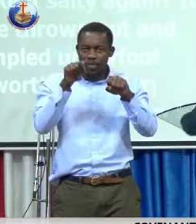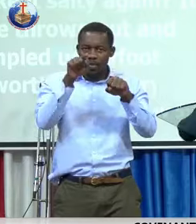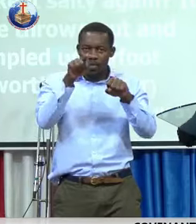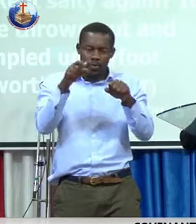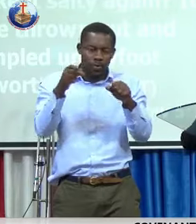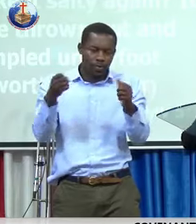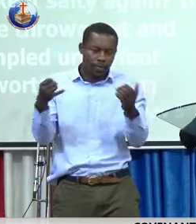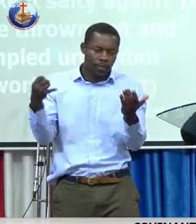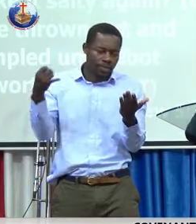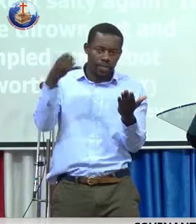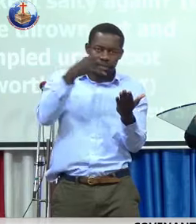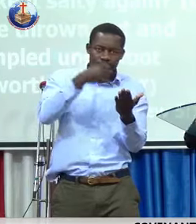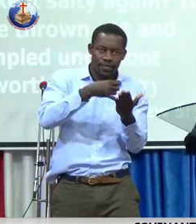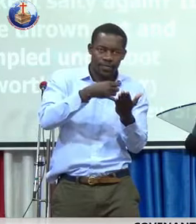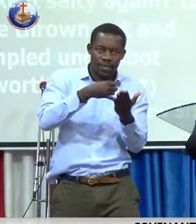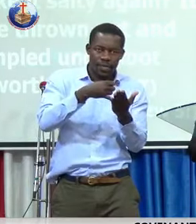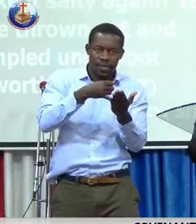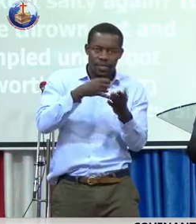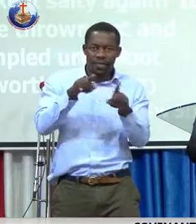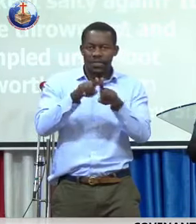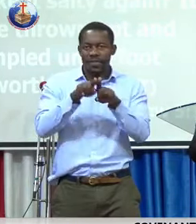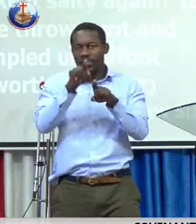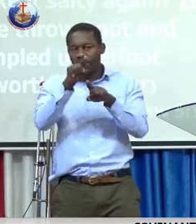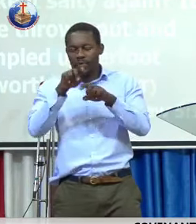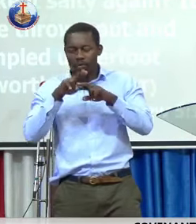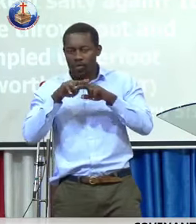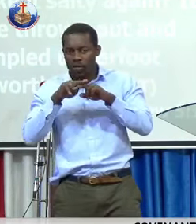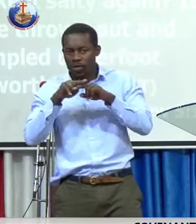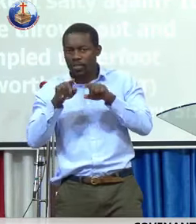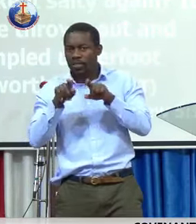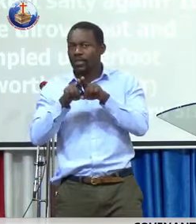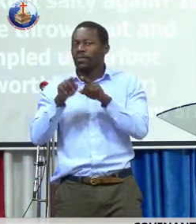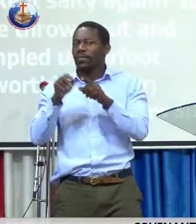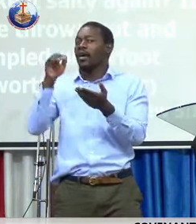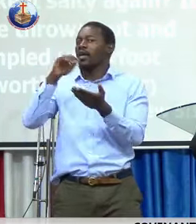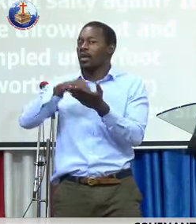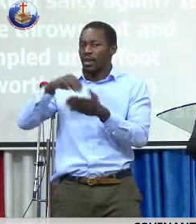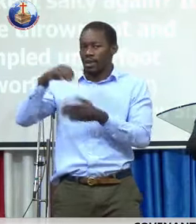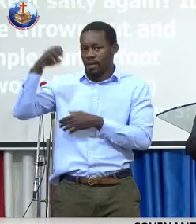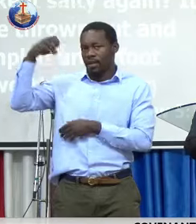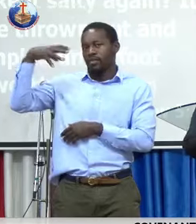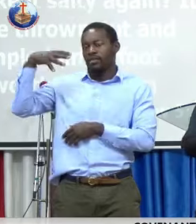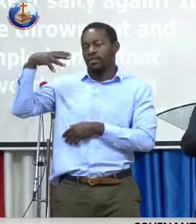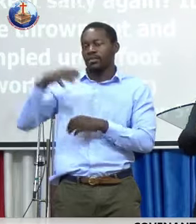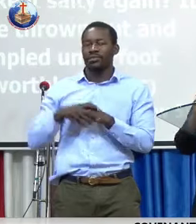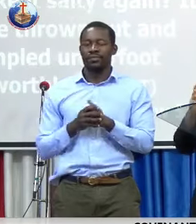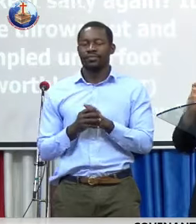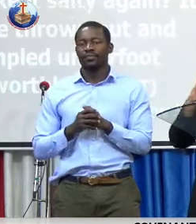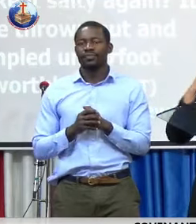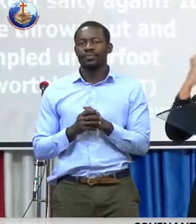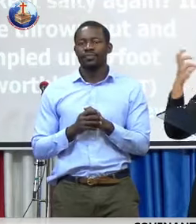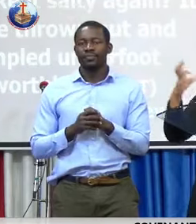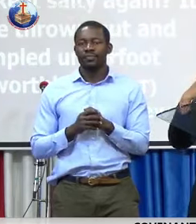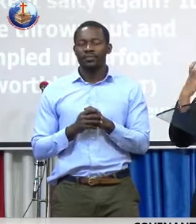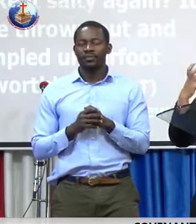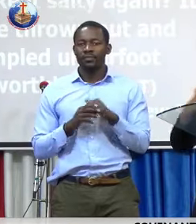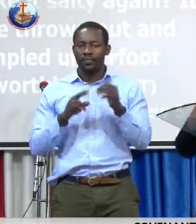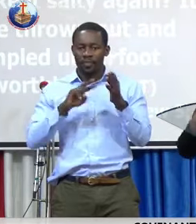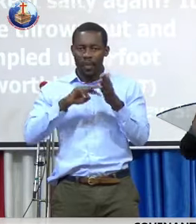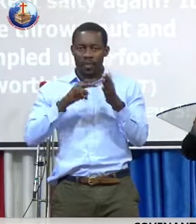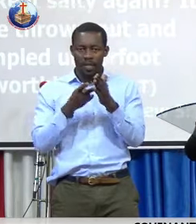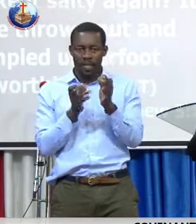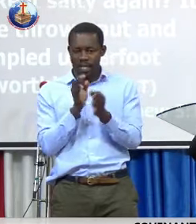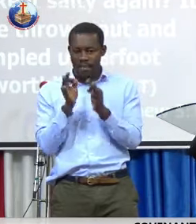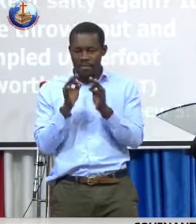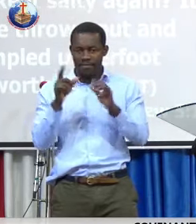earth as the salt and as the light. Ambayo tunafaa kuwemo katika ulimwengu huu kama chumvi ya manuru. So if we were to coin a statement, kwa